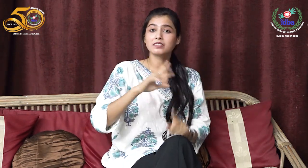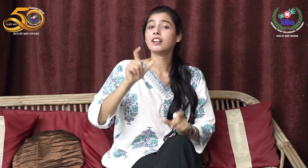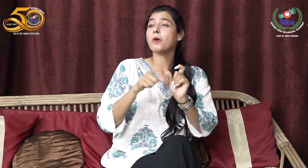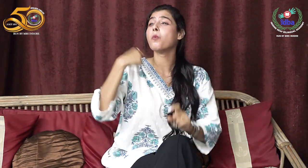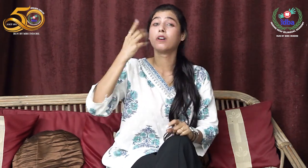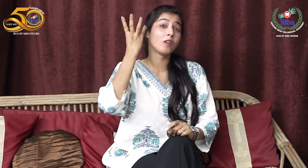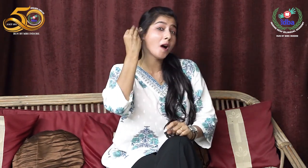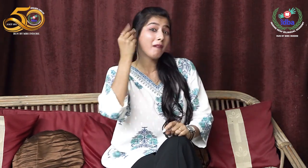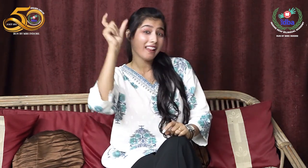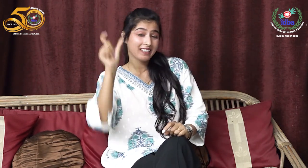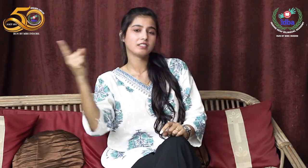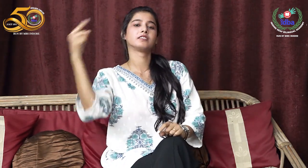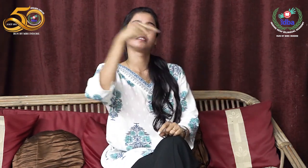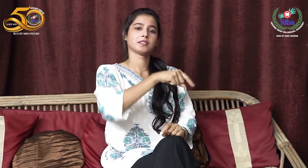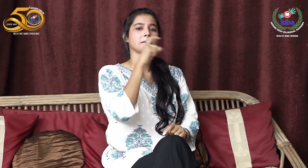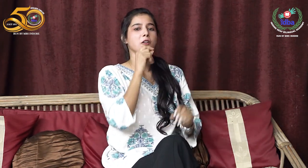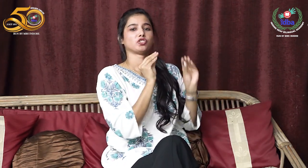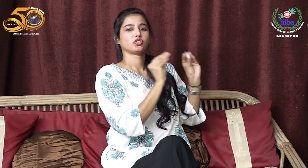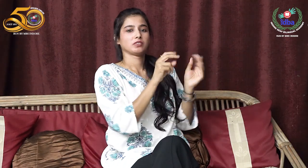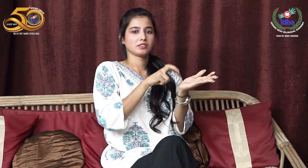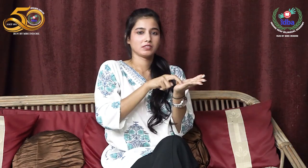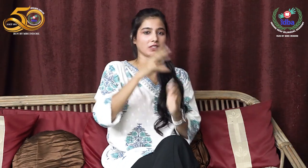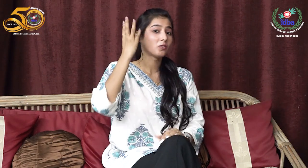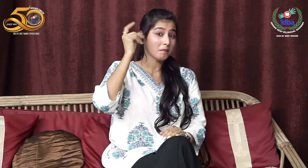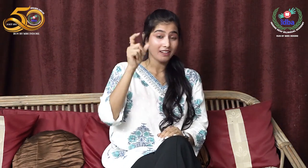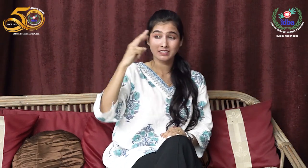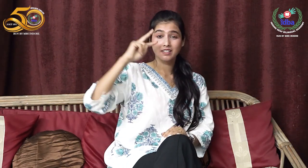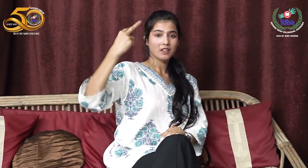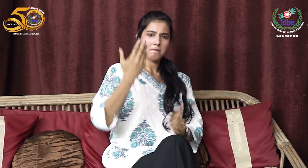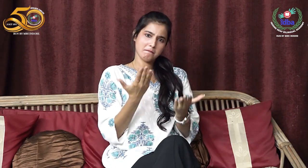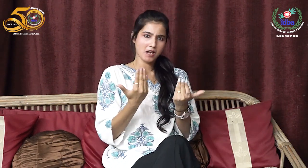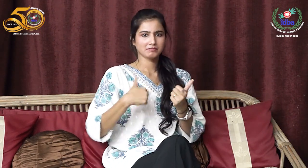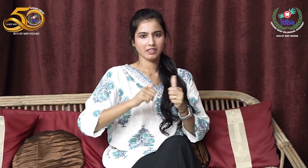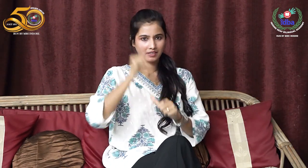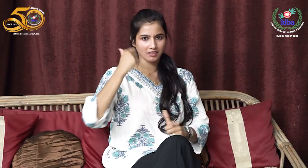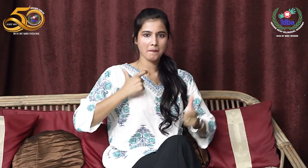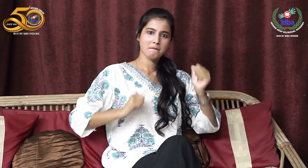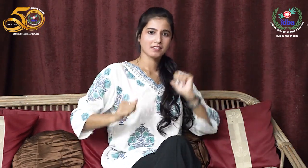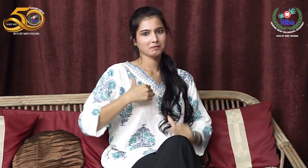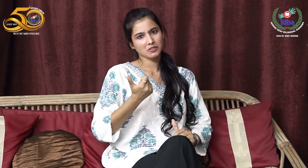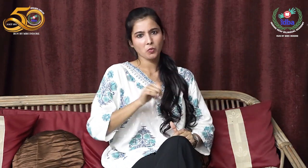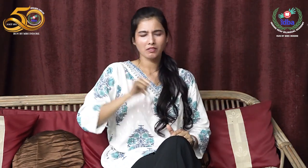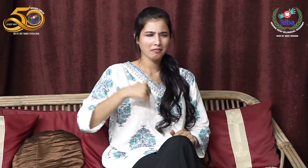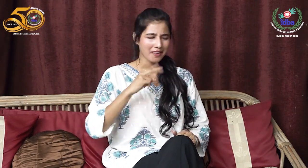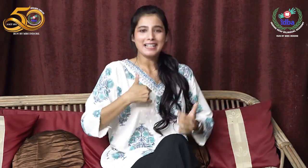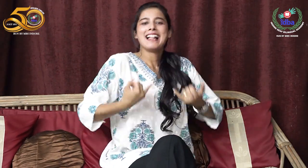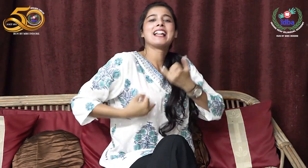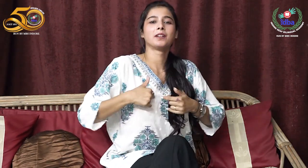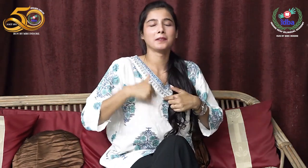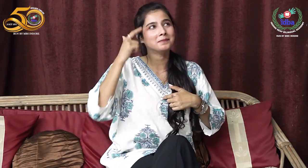कर सकती हूँ। तो जो नॉर्मल हियरिंग लोग थे, कोई हियरिंग व्यक्ति थे, उन्होंने ममता मैम को सिखाया, फिर उन्होंने मुझे भी देखा, तो उन्होंने मुझे